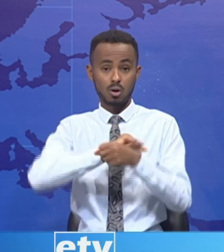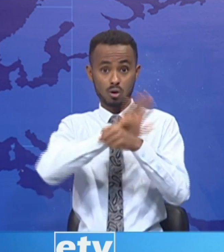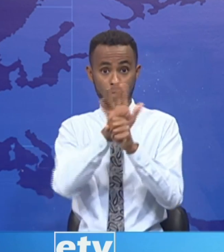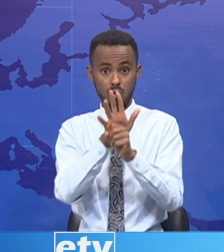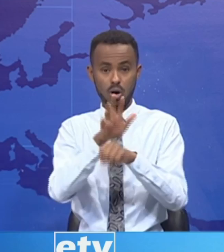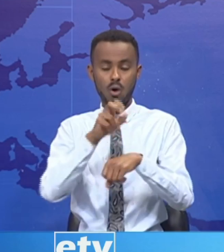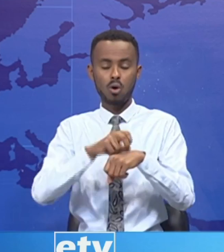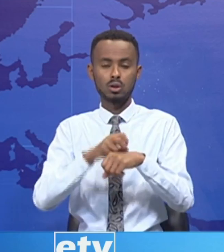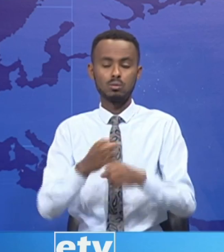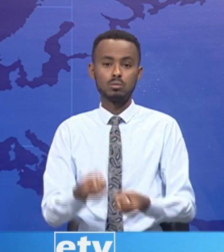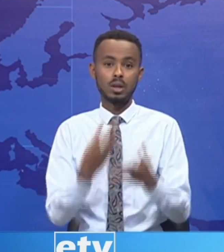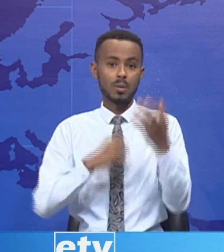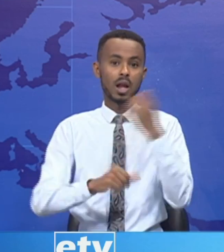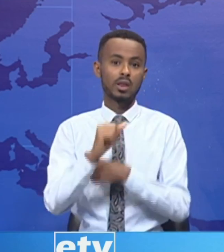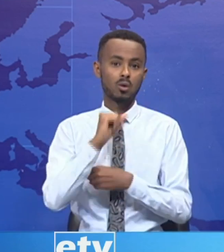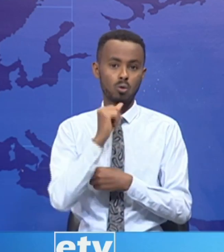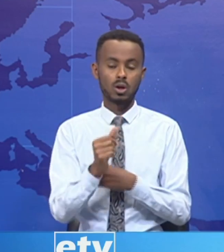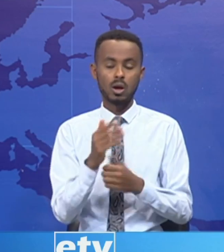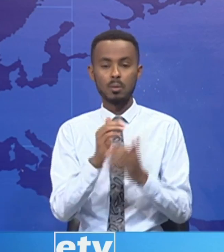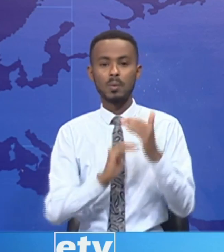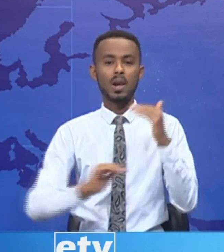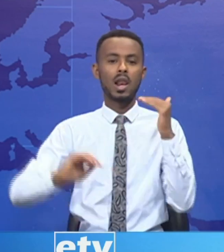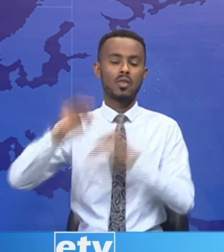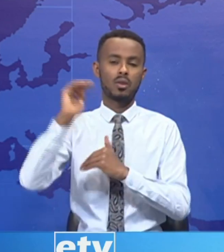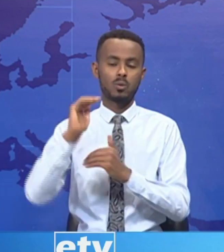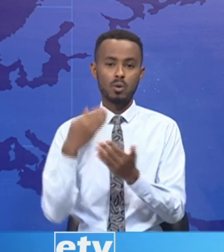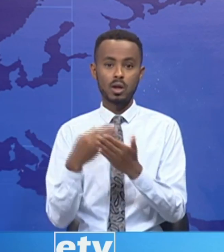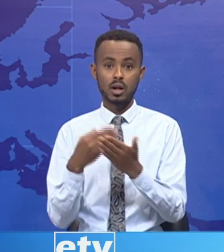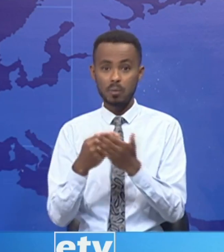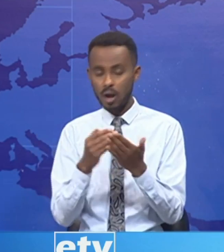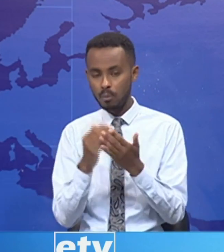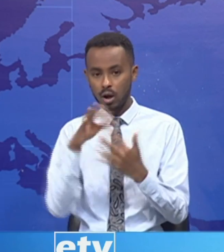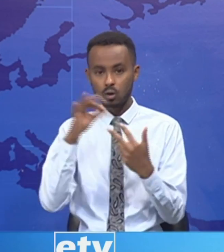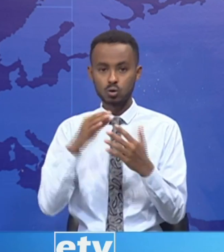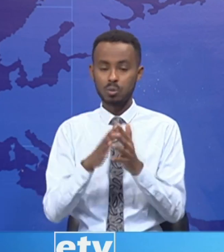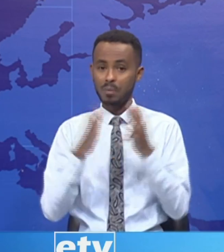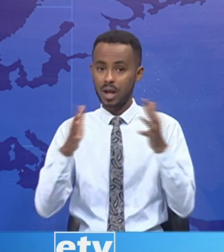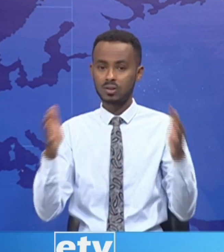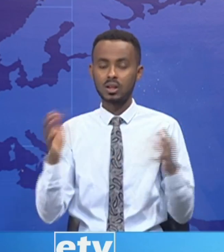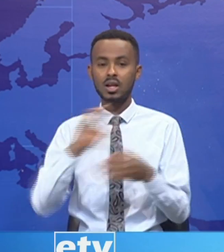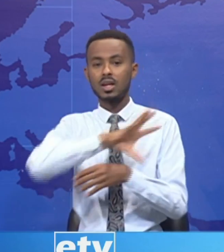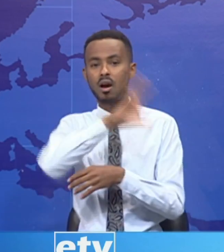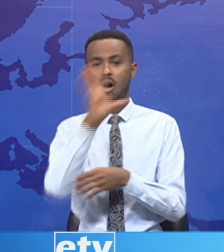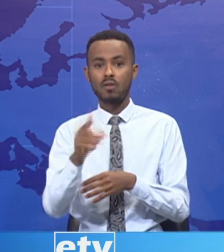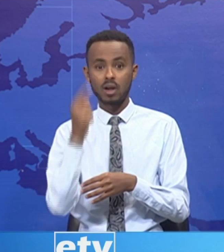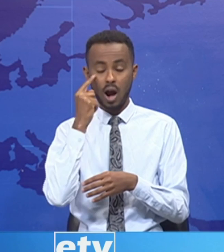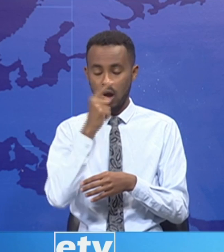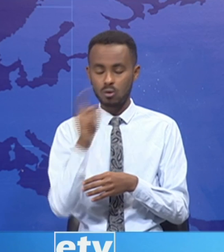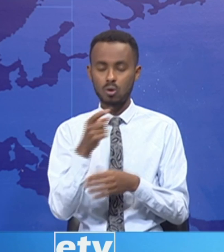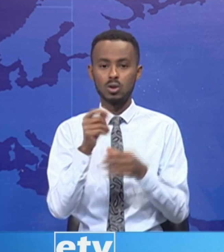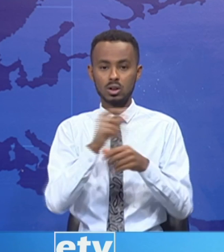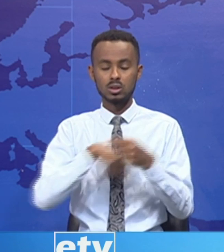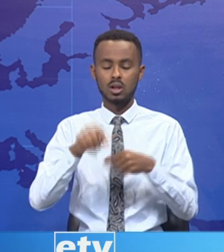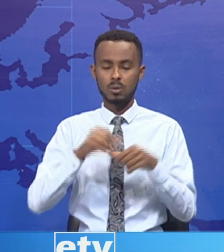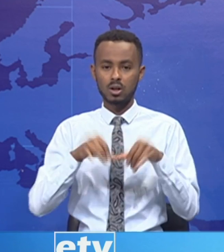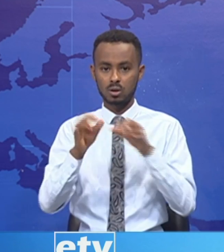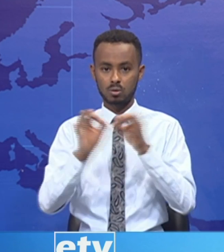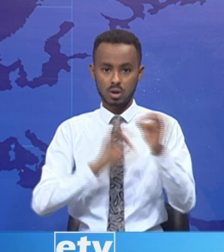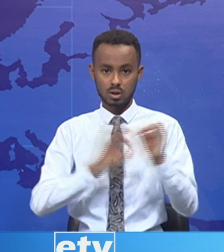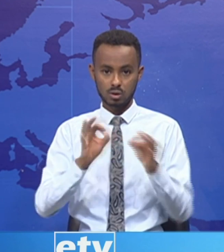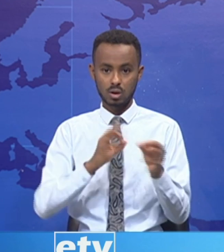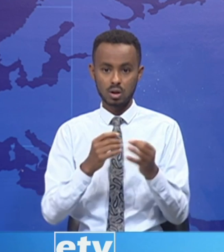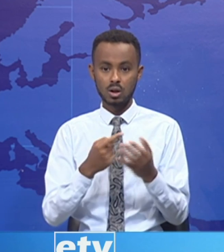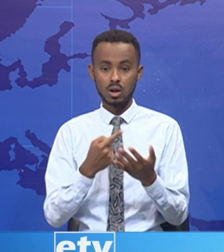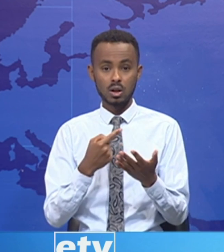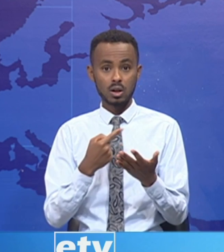ኮቪድ-19 እንብዛም ያልተጎዳ ይልቁንም የገበያ ማራጮችን በማስፋት የአፍሪካ አይን ሆኖ ስለመከተሉም ተገልጿል።